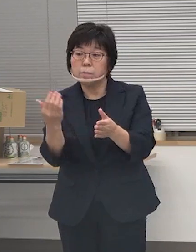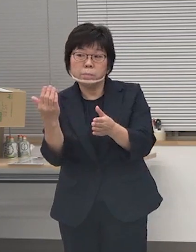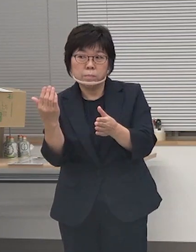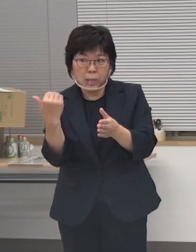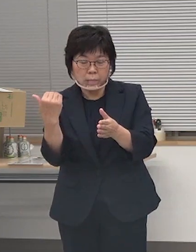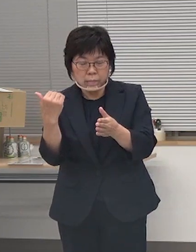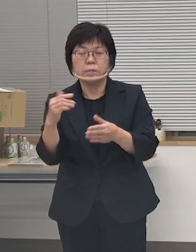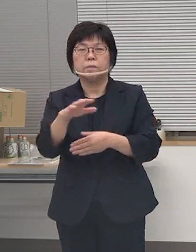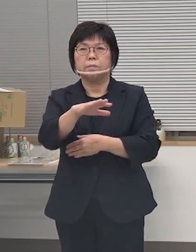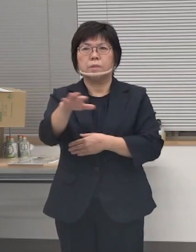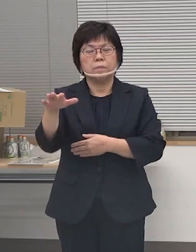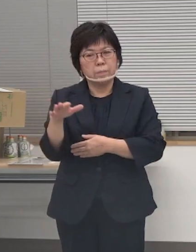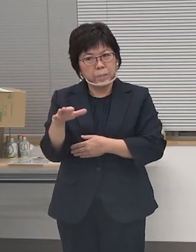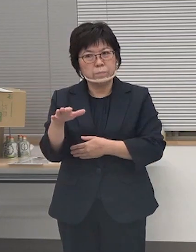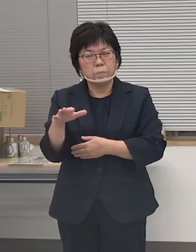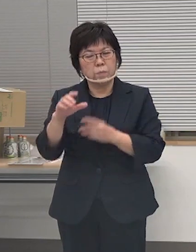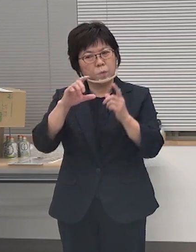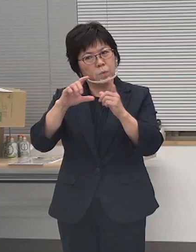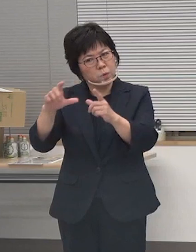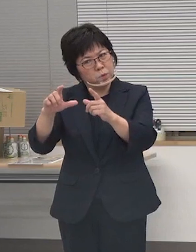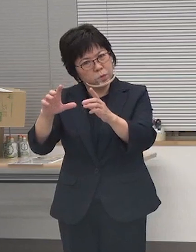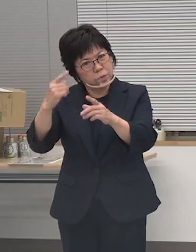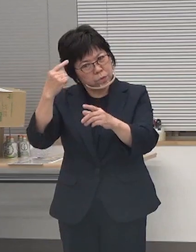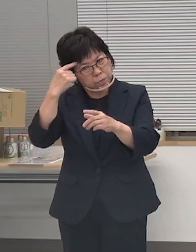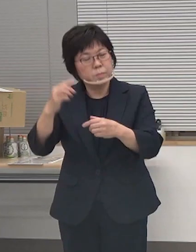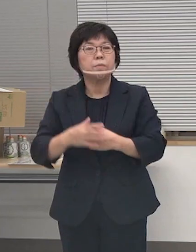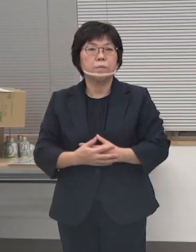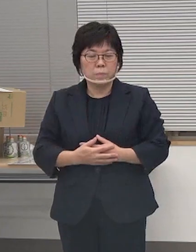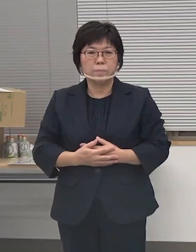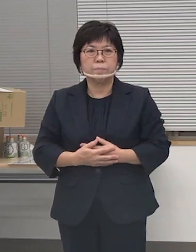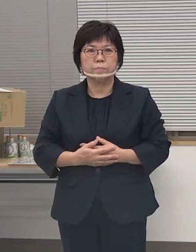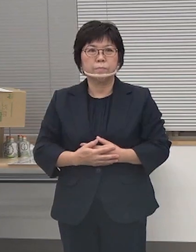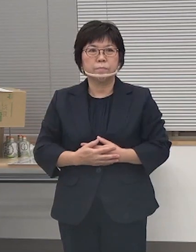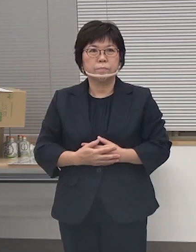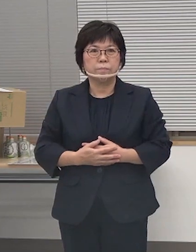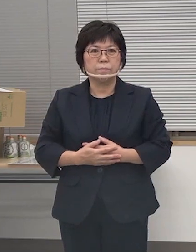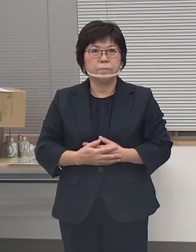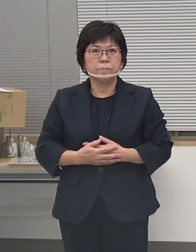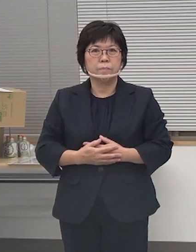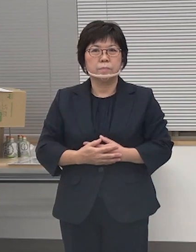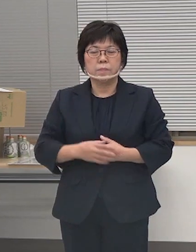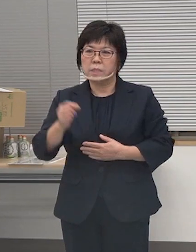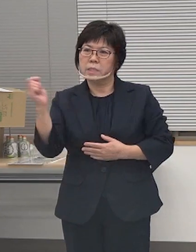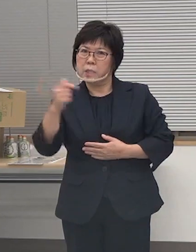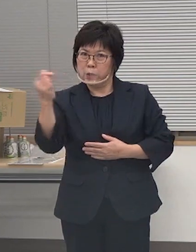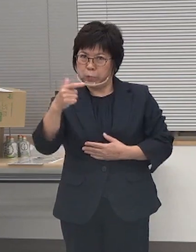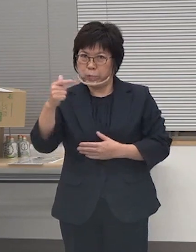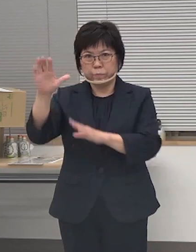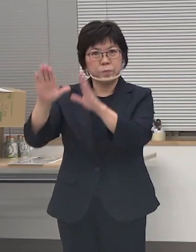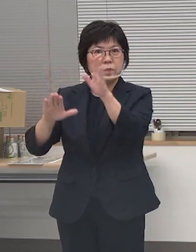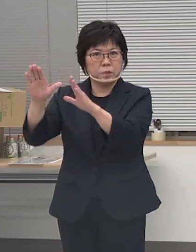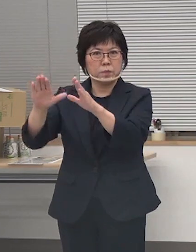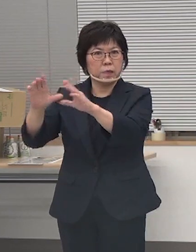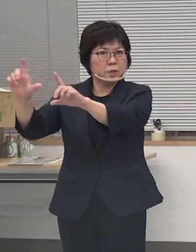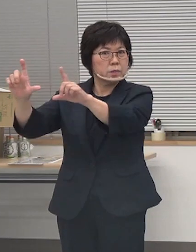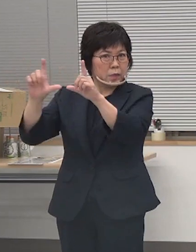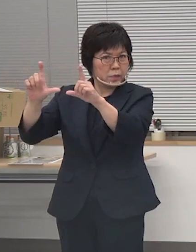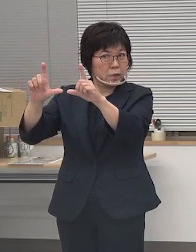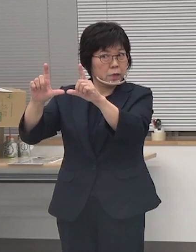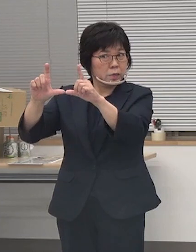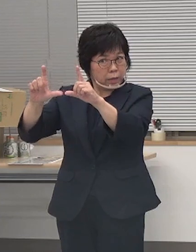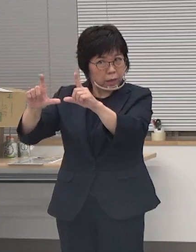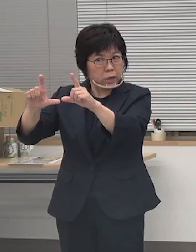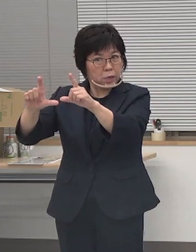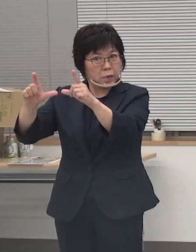皆様に、ご報告をさせていただきましたけれども、緊急事態宣言が解除される